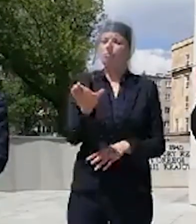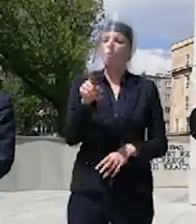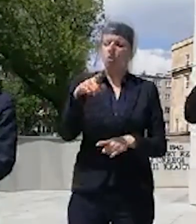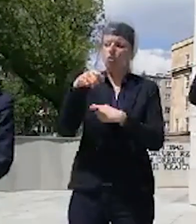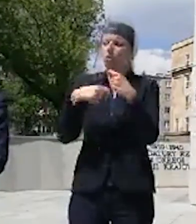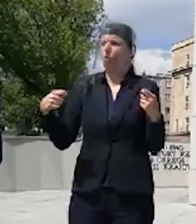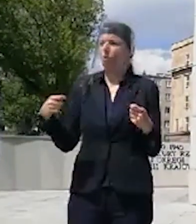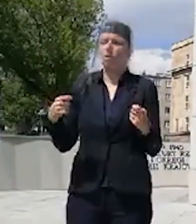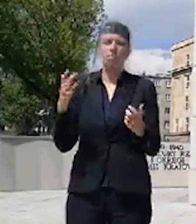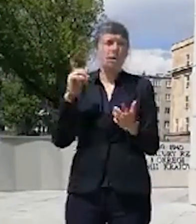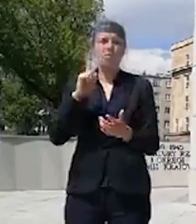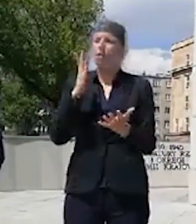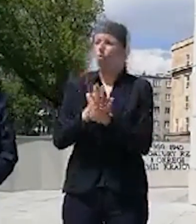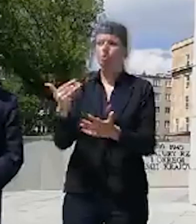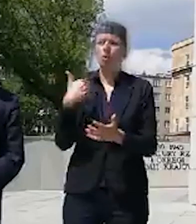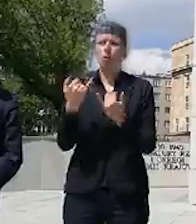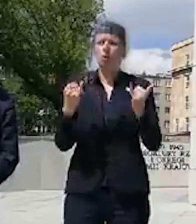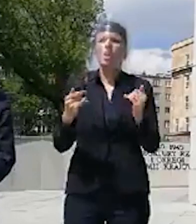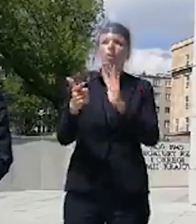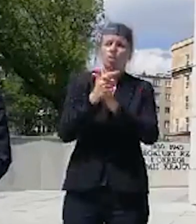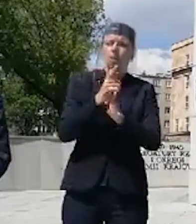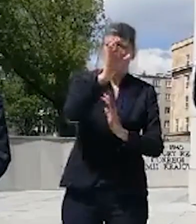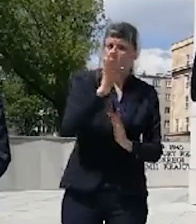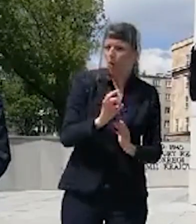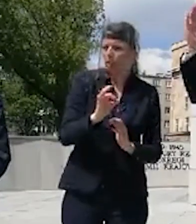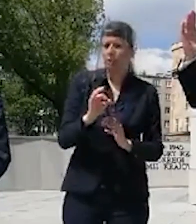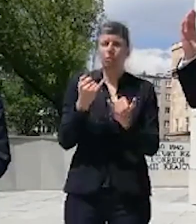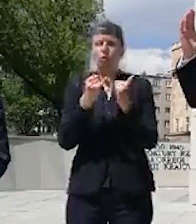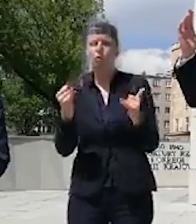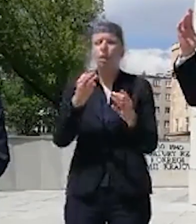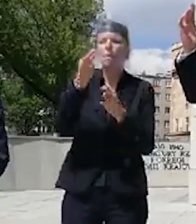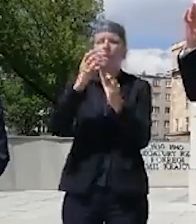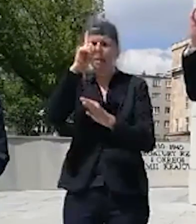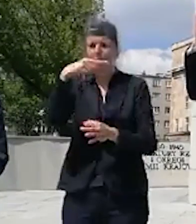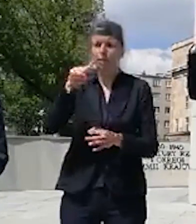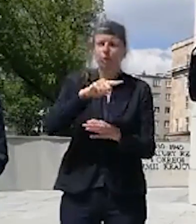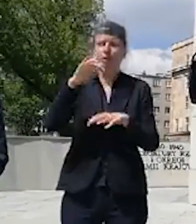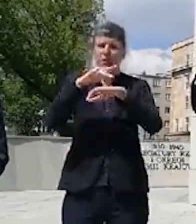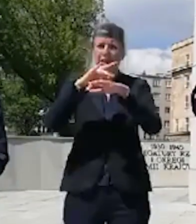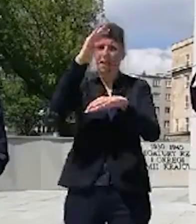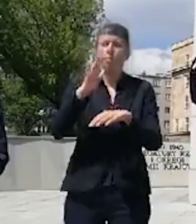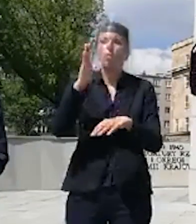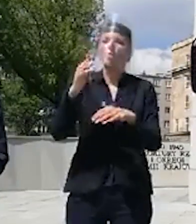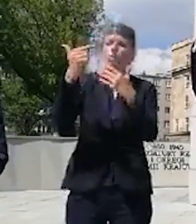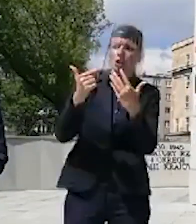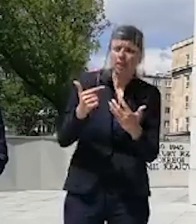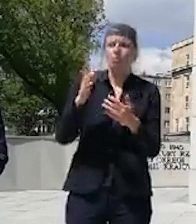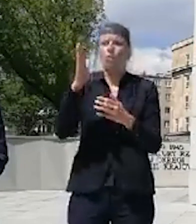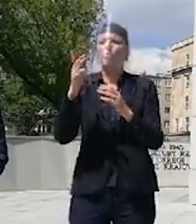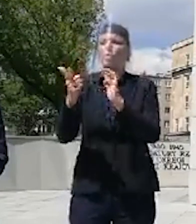drugiej strony, 17% w sondażach i 6% w sondażach, później znowu 17%, za chwilę może będzie 15%, później